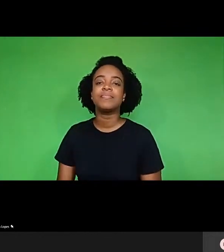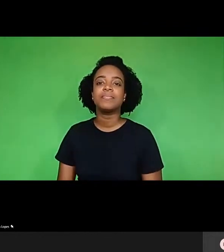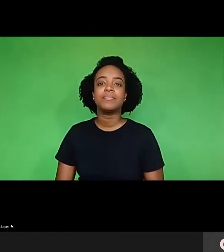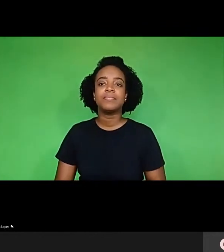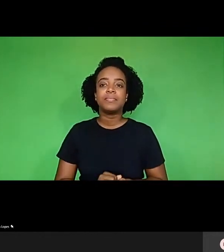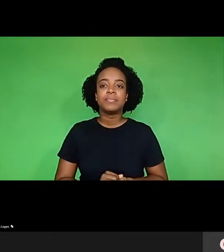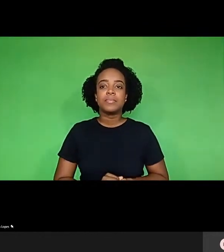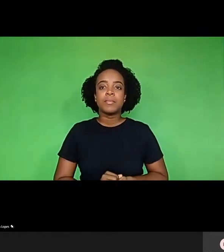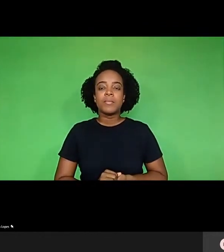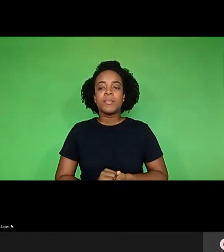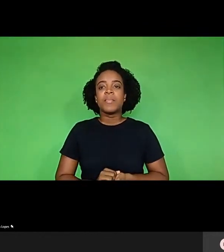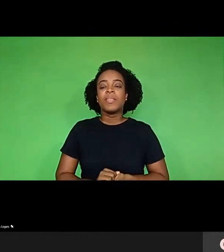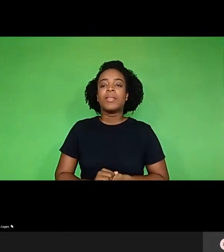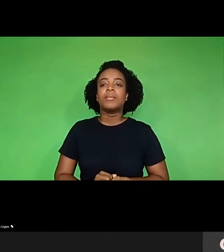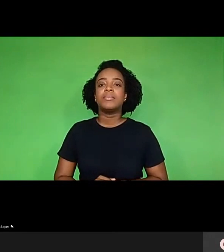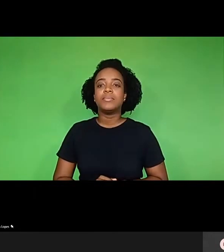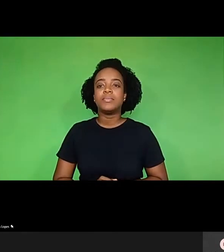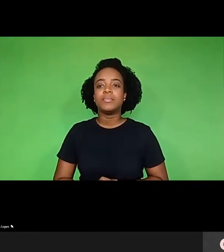Bom dia a todos.